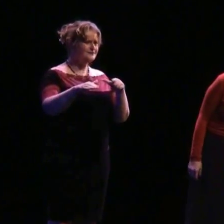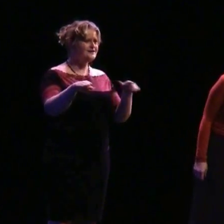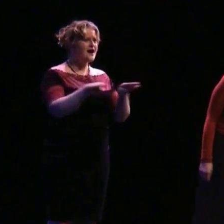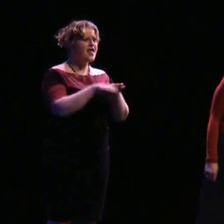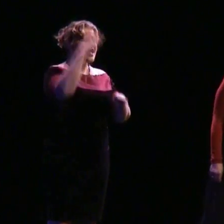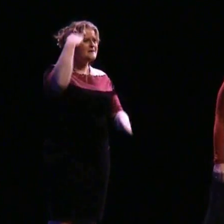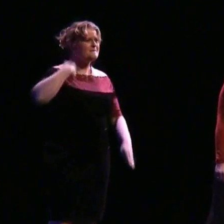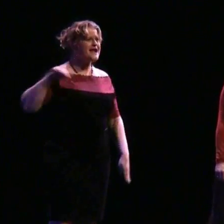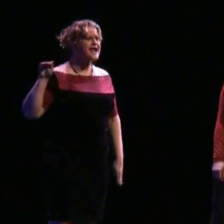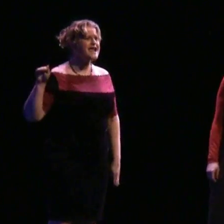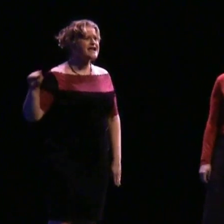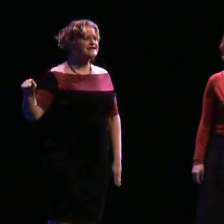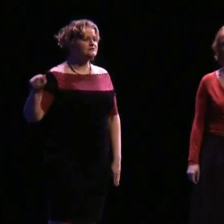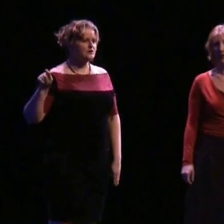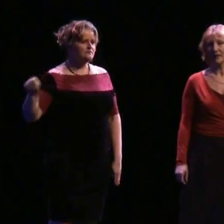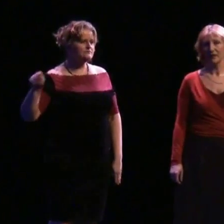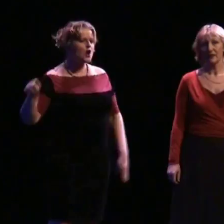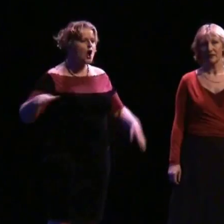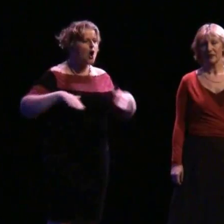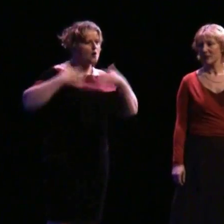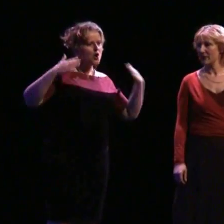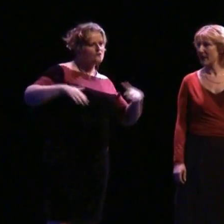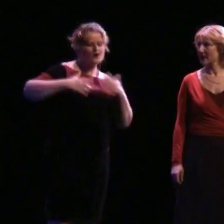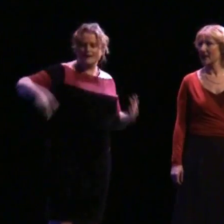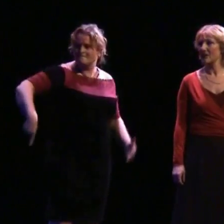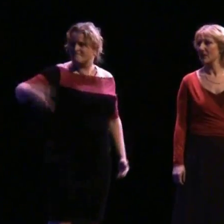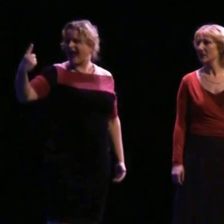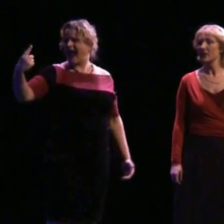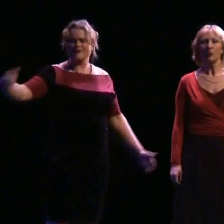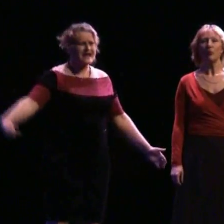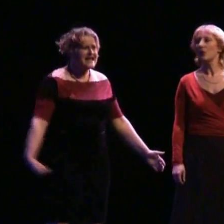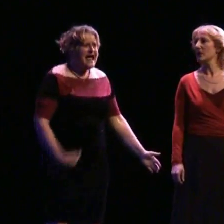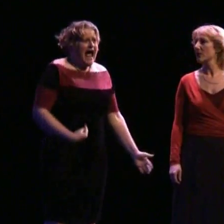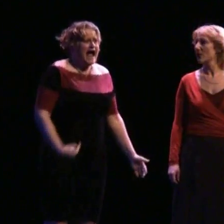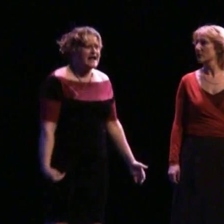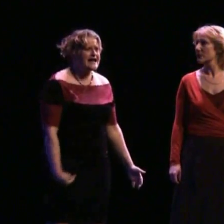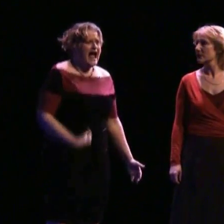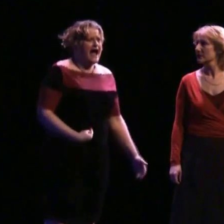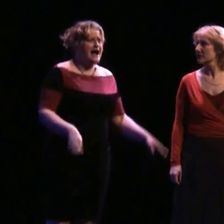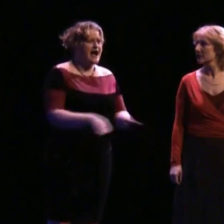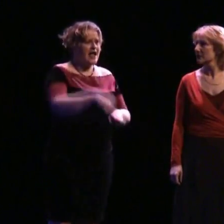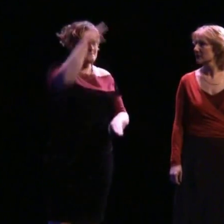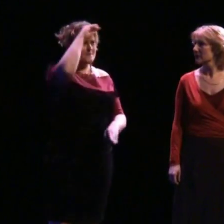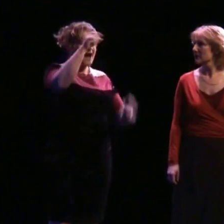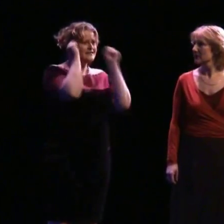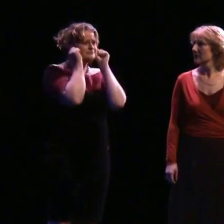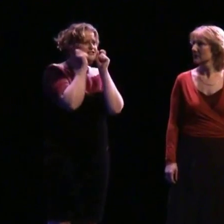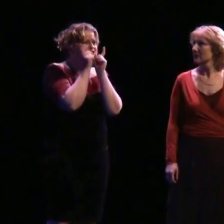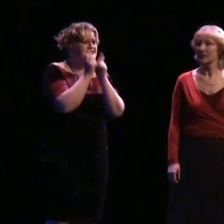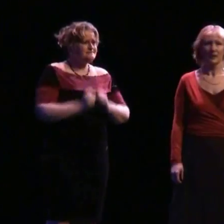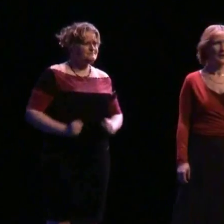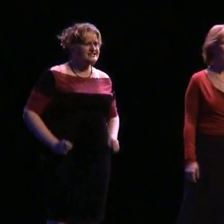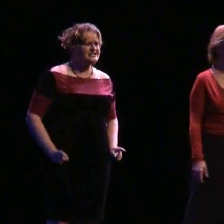scheren. Als ik dat gedaan had, dan was mijn vagina helemaal bol en bloot.